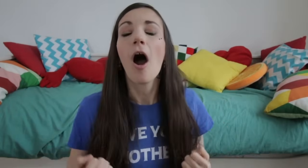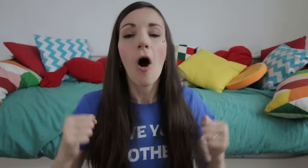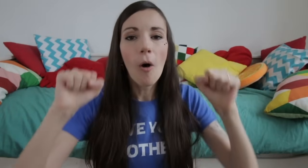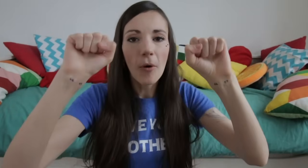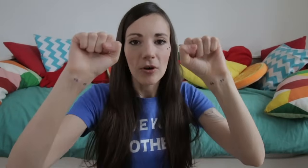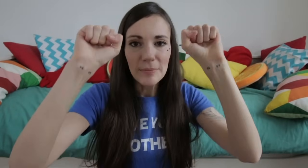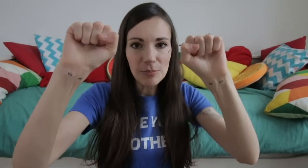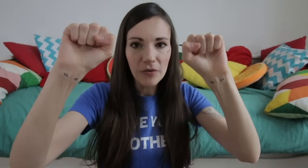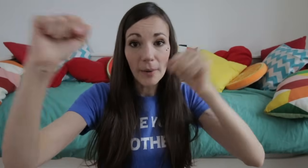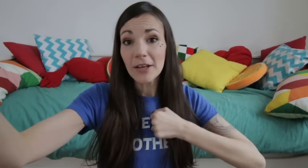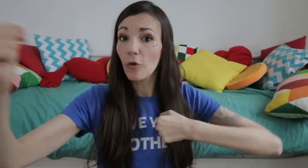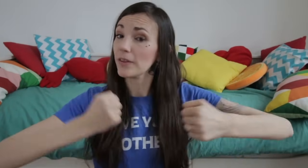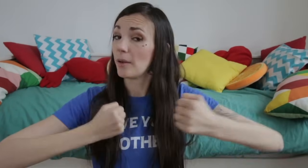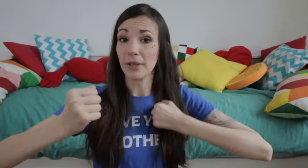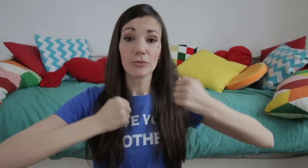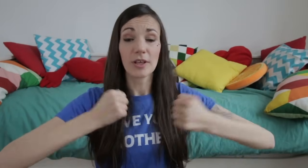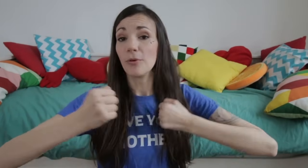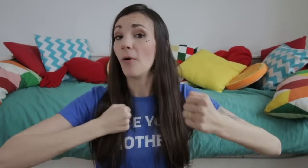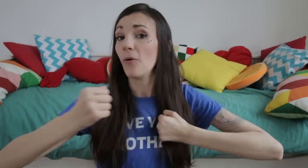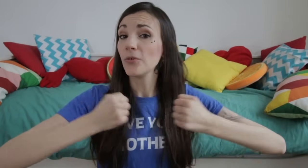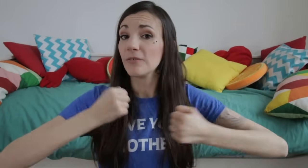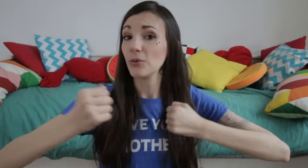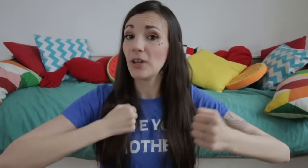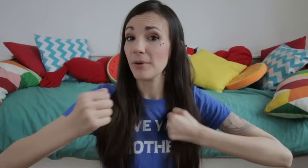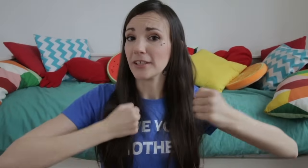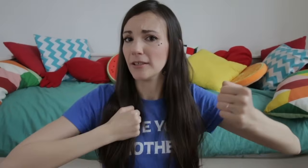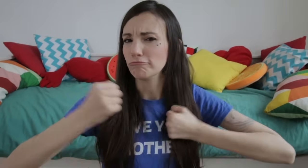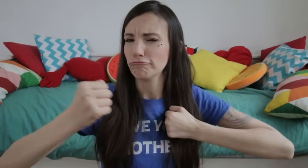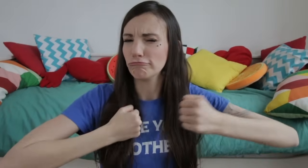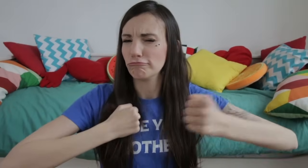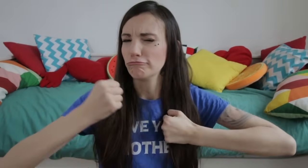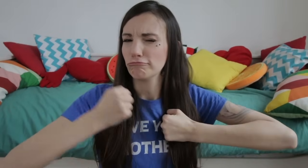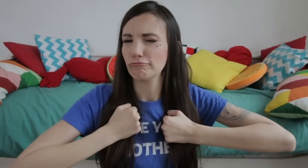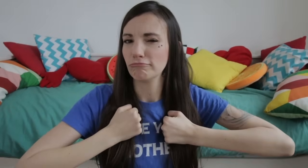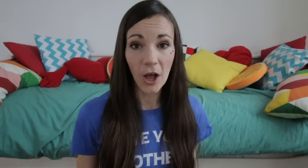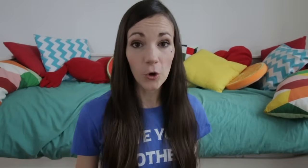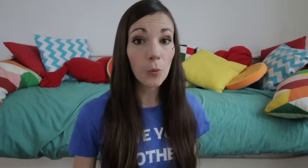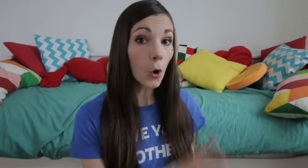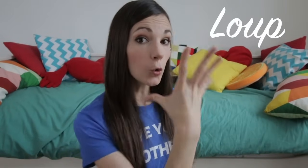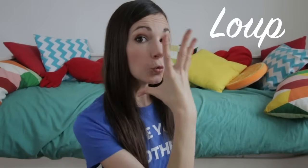On prend les petits points fermés qu'on vient taper tout simplement au niveau de la poitrine. Le mot loup.